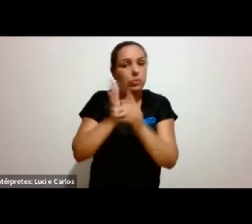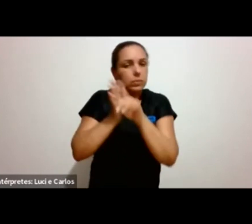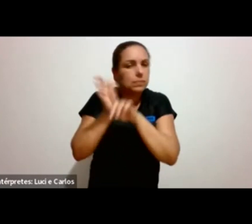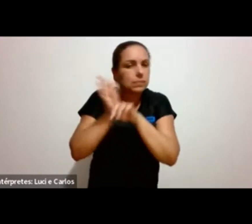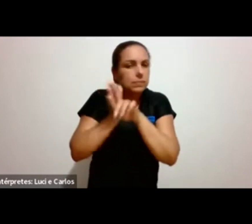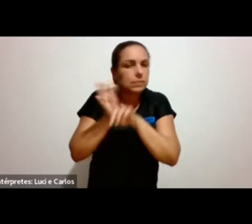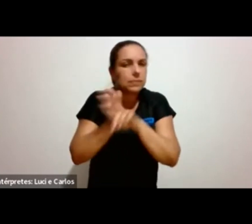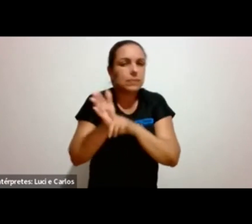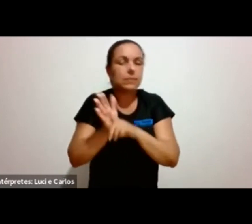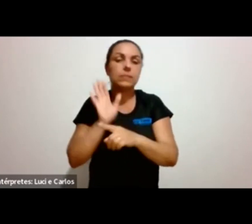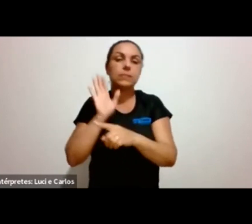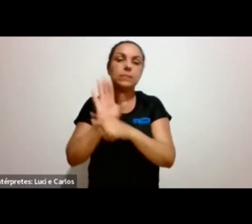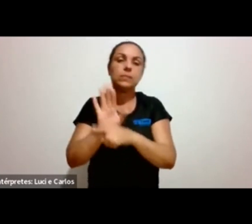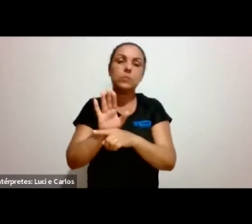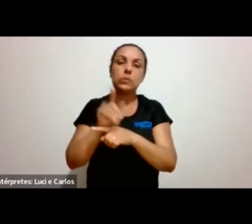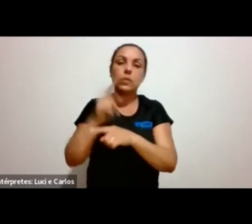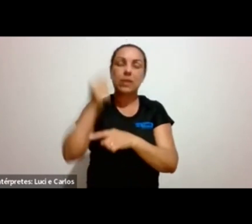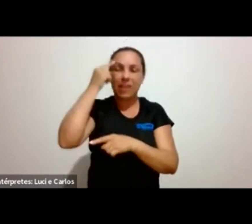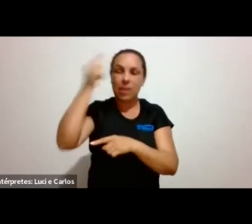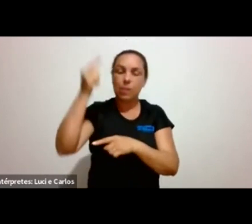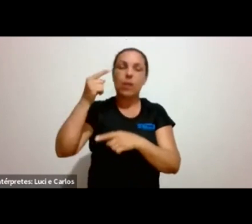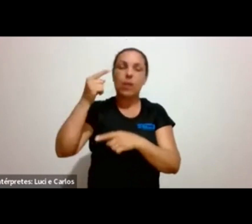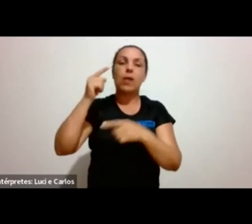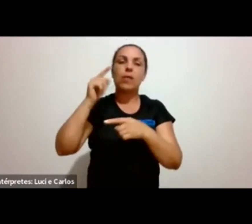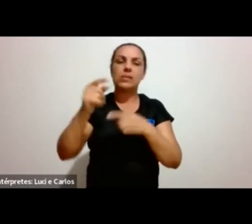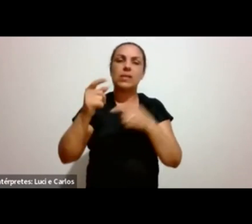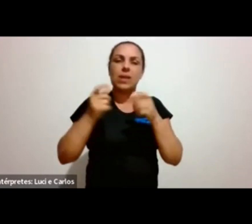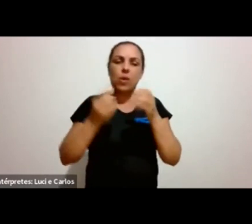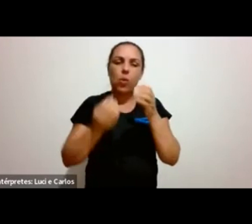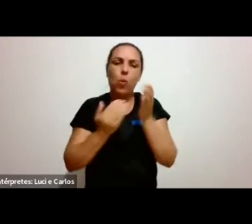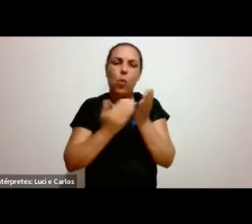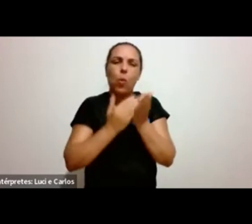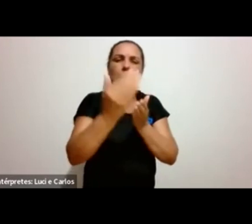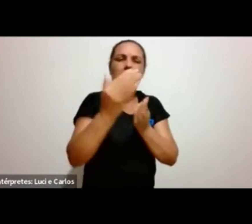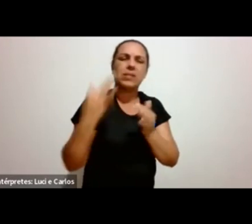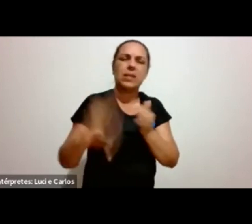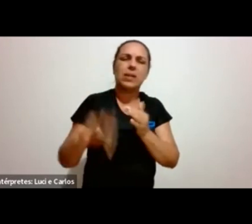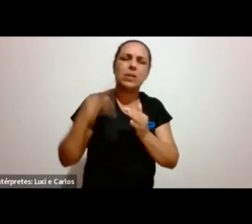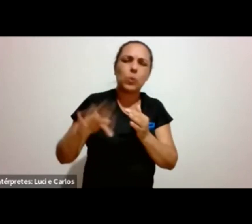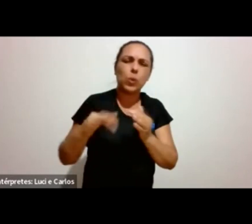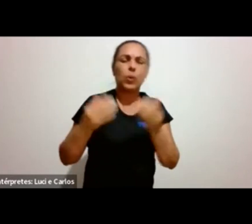descobrir a causa e a localização de onde se iniciou.